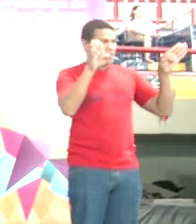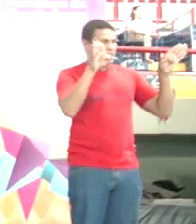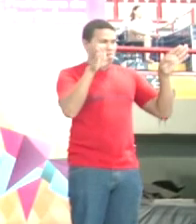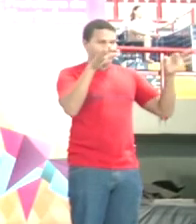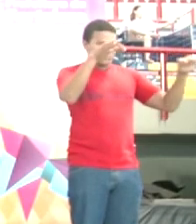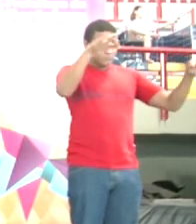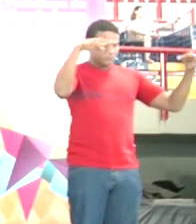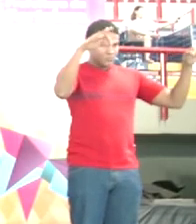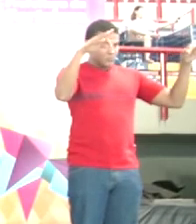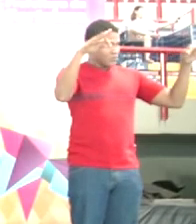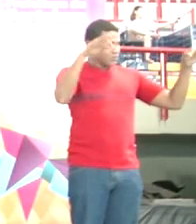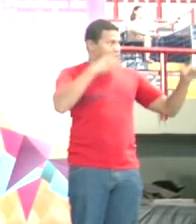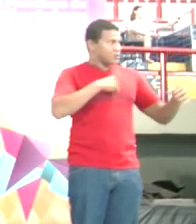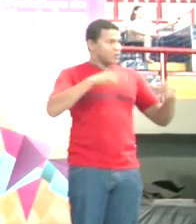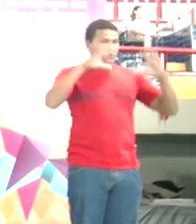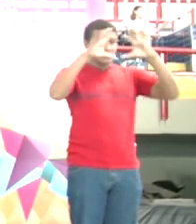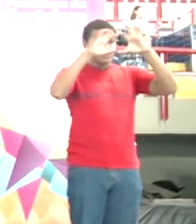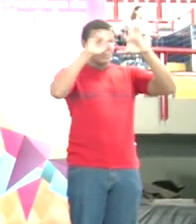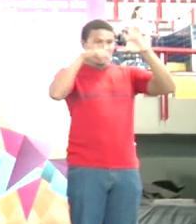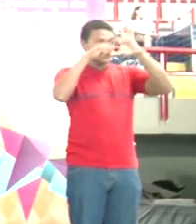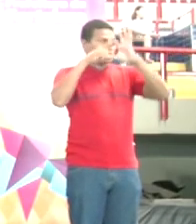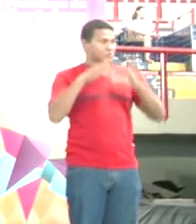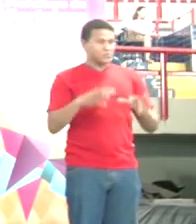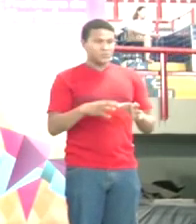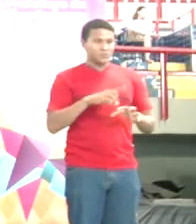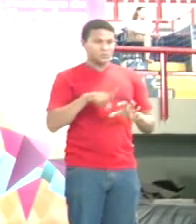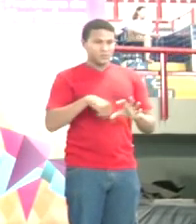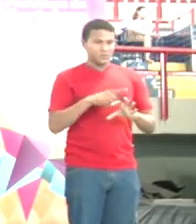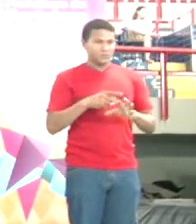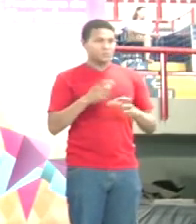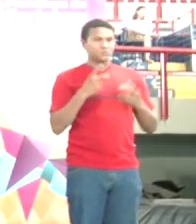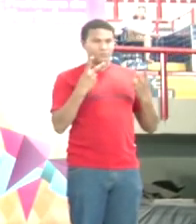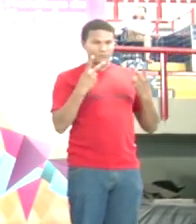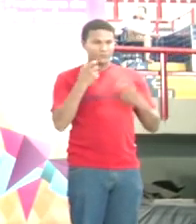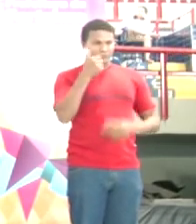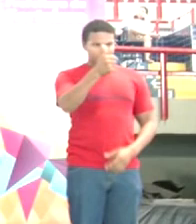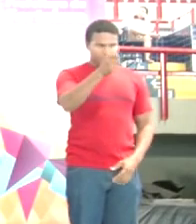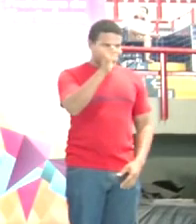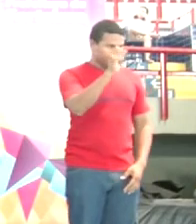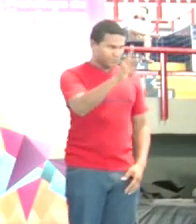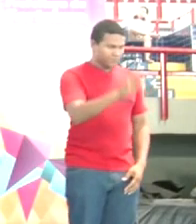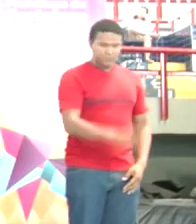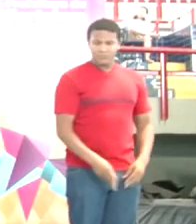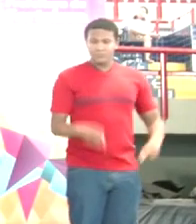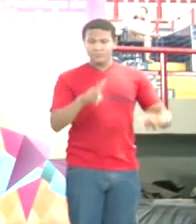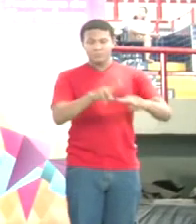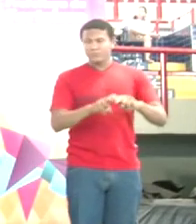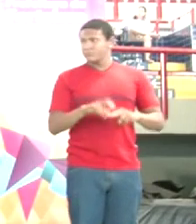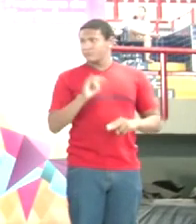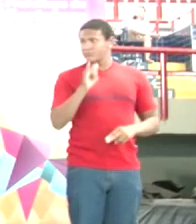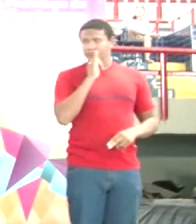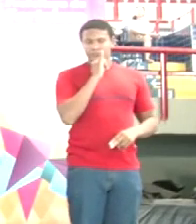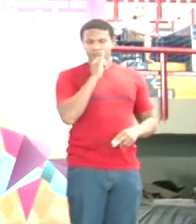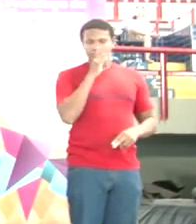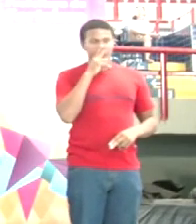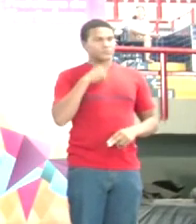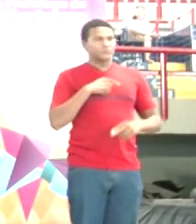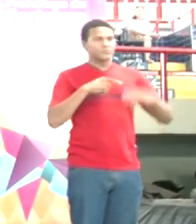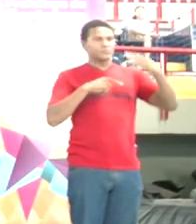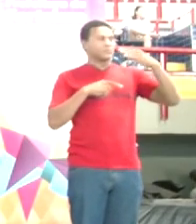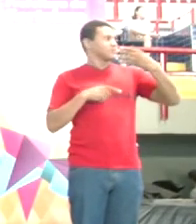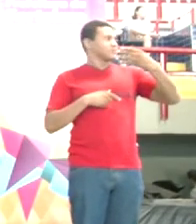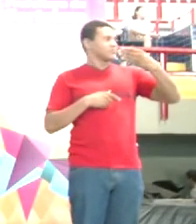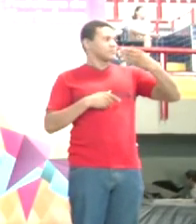é o retângulo, o círculo em cima e o círculo embaixo. O comprimento desse retângulo aqui, ó, o